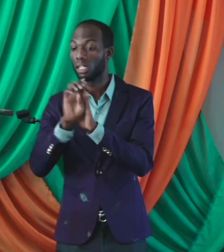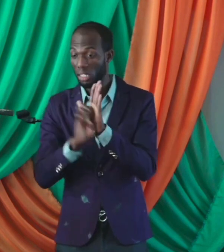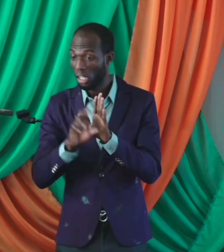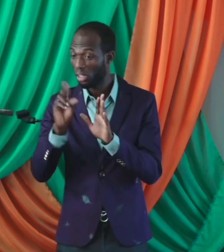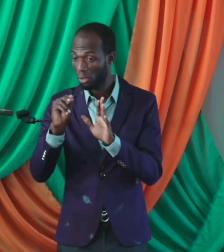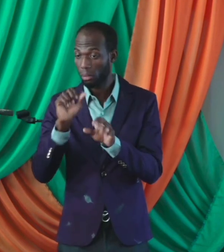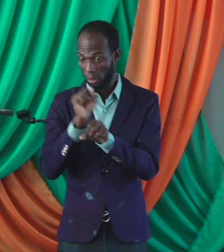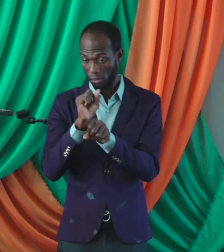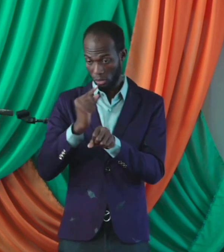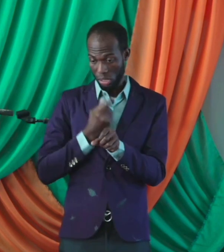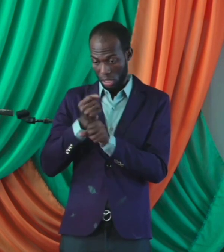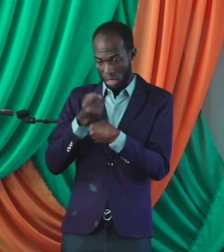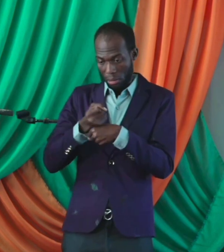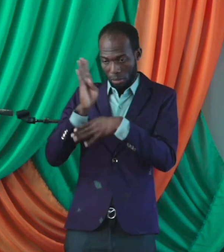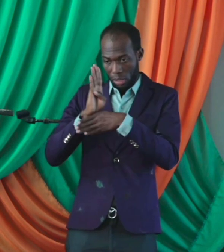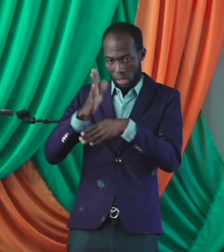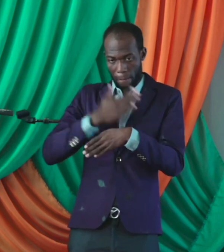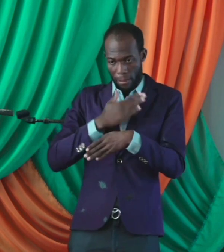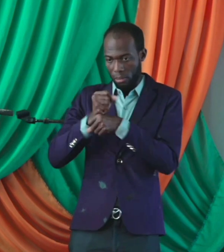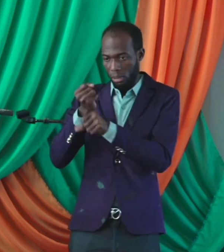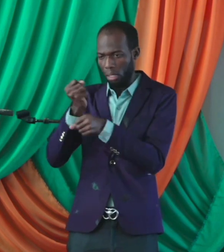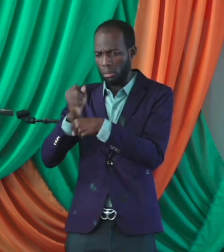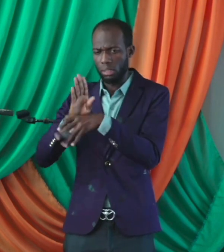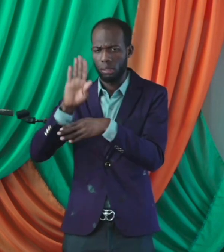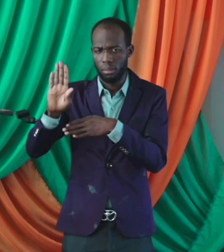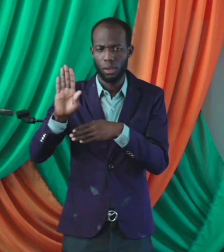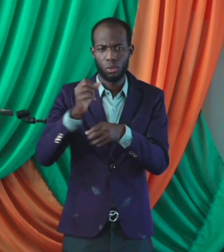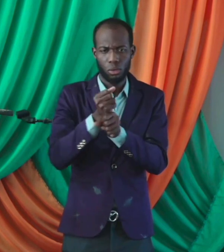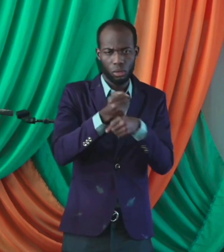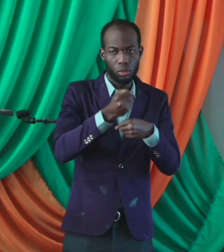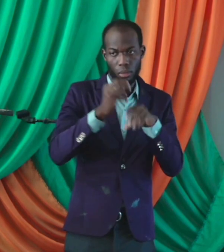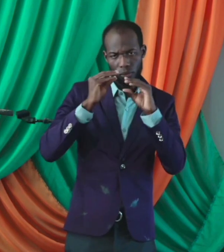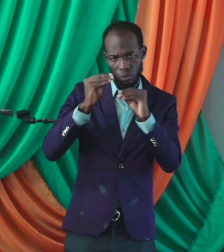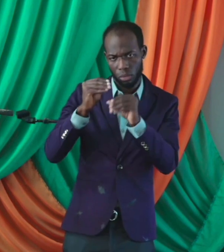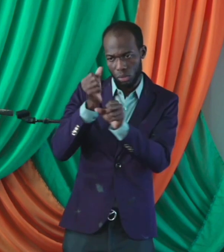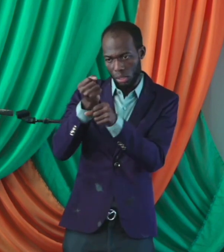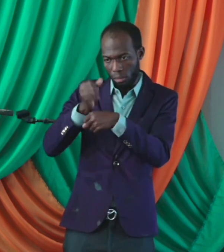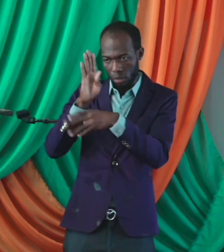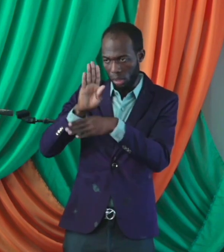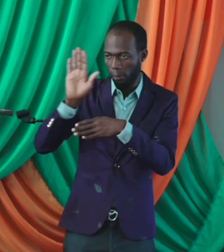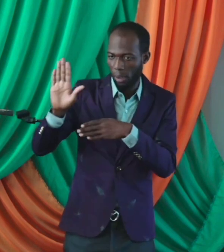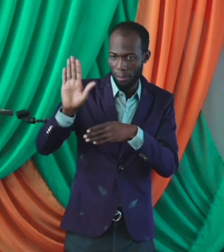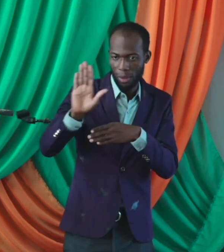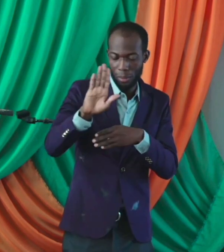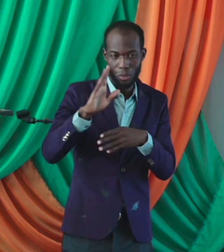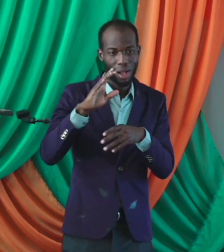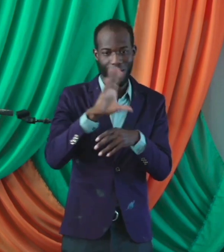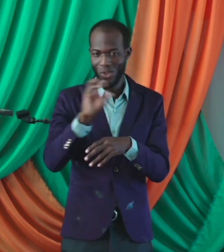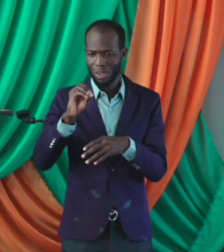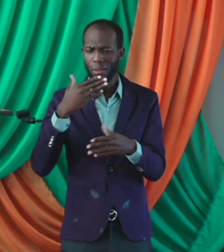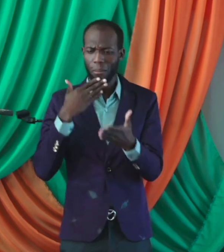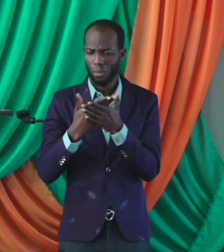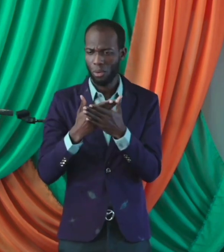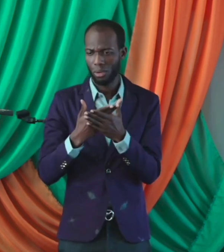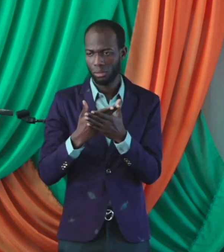Faut le travailler avec propre, peut-être pas le montrer business pal, mais c'est ça, dis-moi qu'on fait. Nous, la formation, montrer propre business pal, puis là, monsieur, une belle entreprise. Et monsieur, c'est,